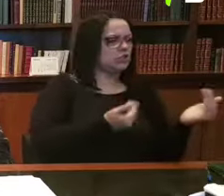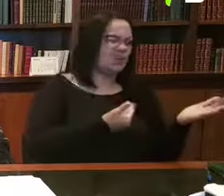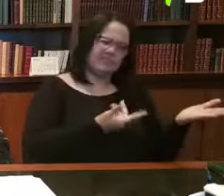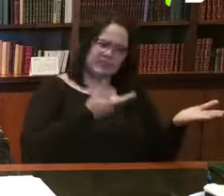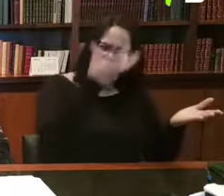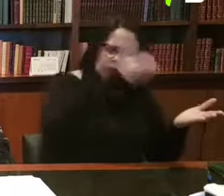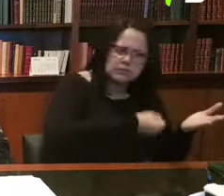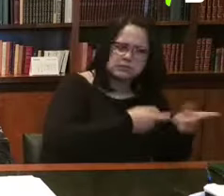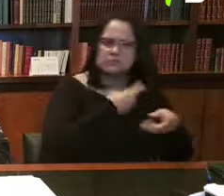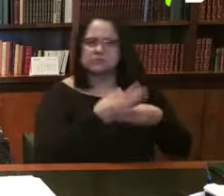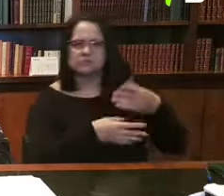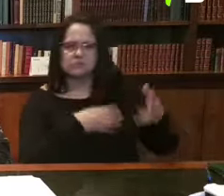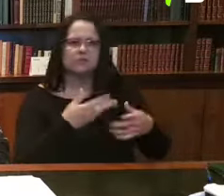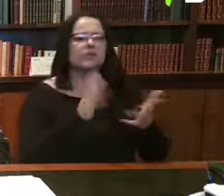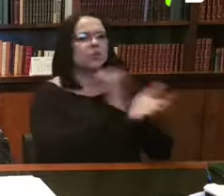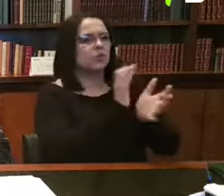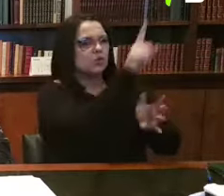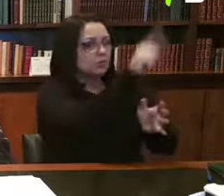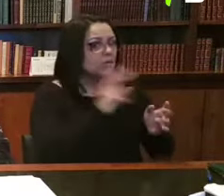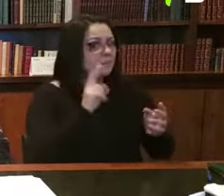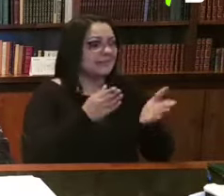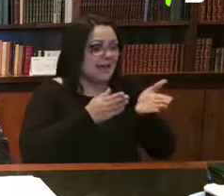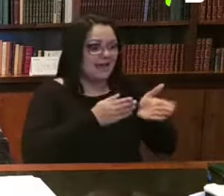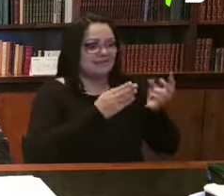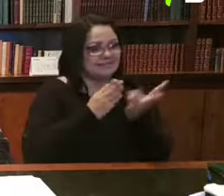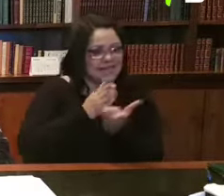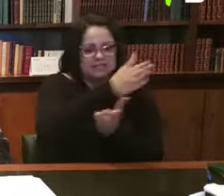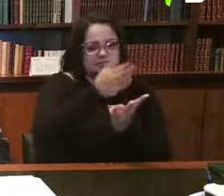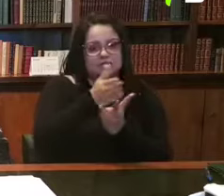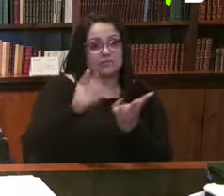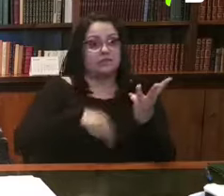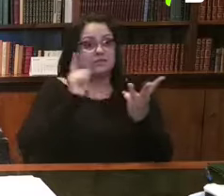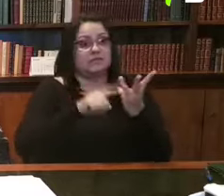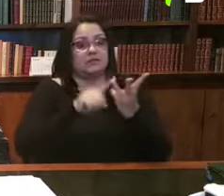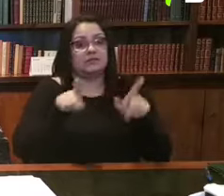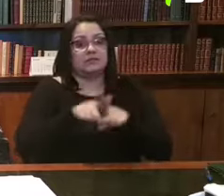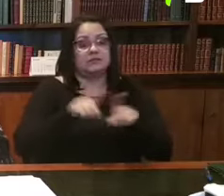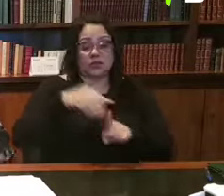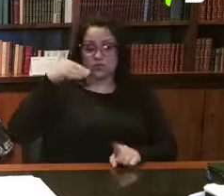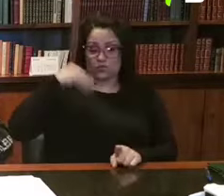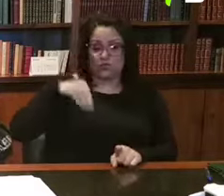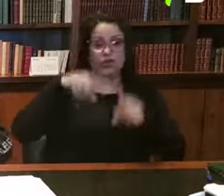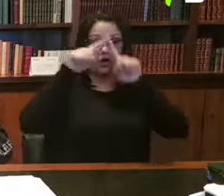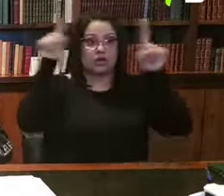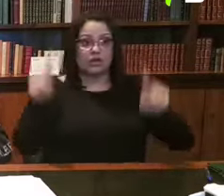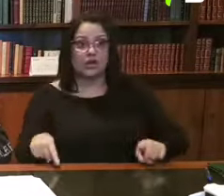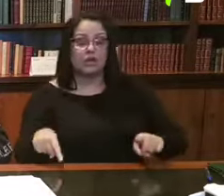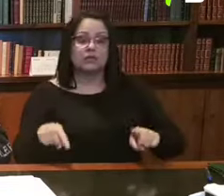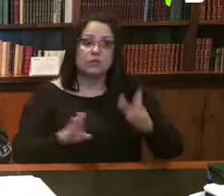jovem ainda é e ao mesmo tempo é o salário de funcionalismo que tava muito alto subiram